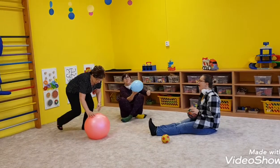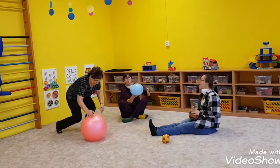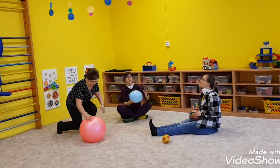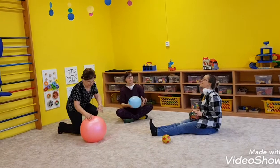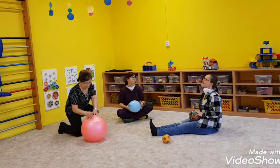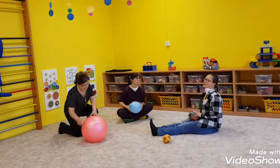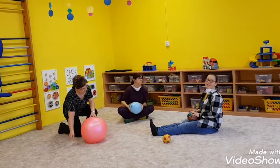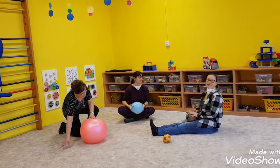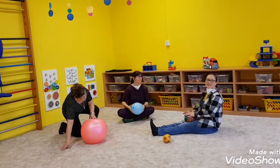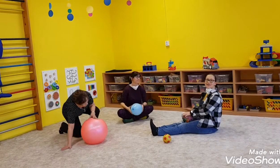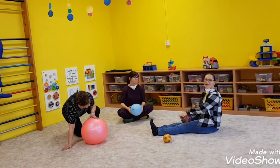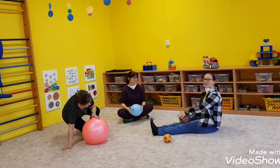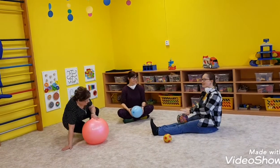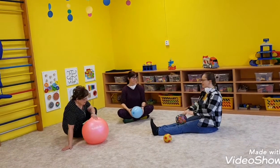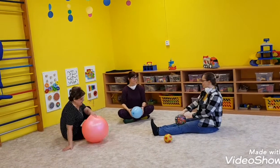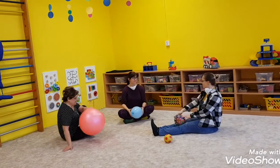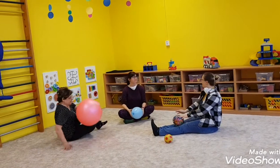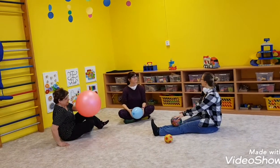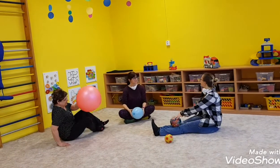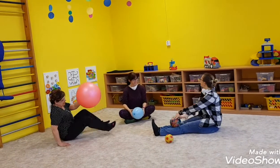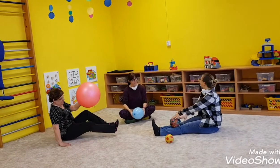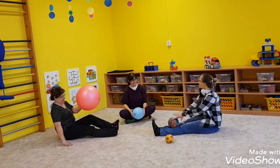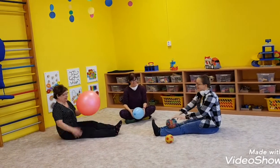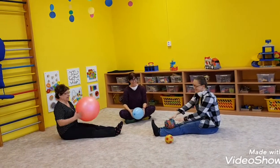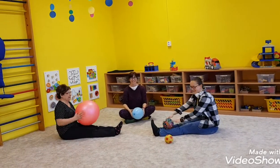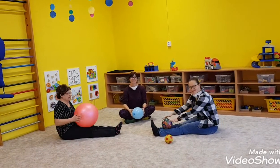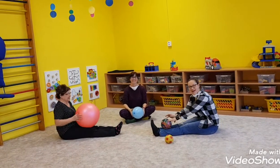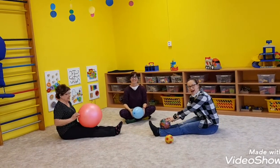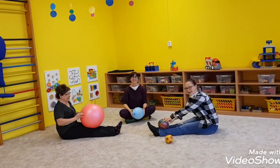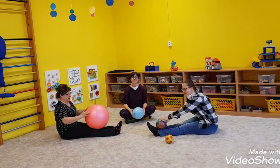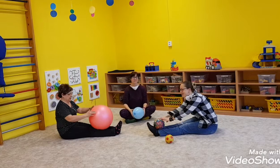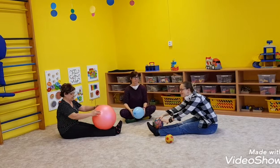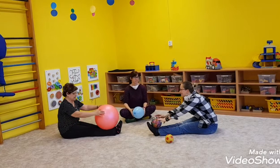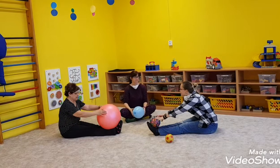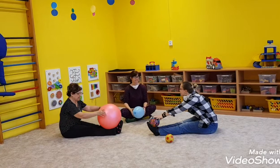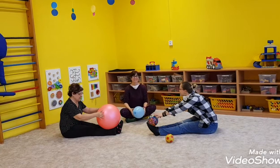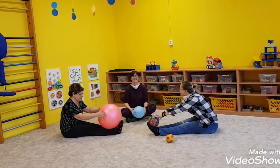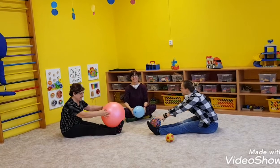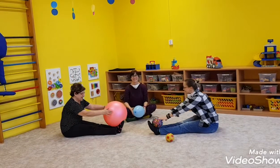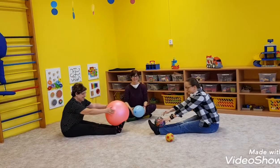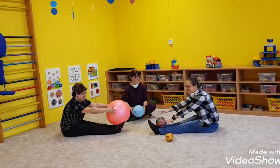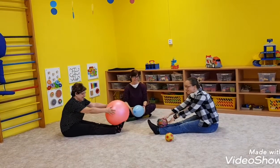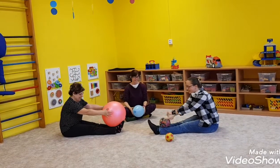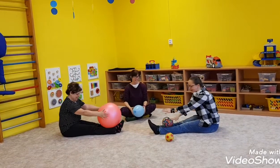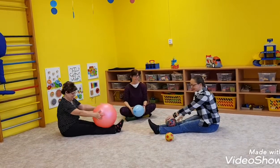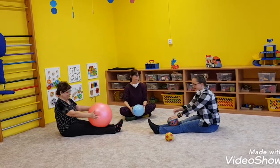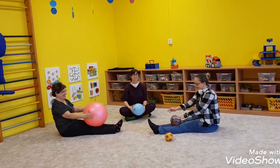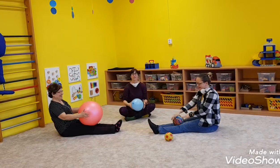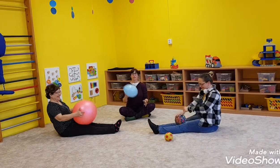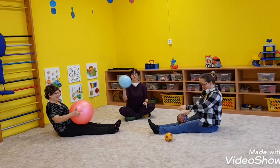Tak. A tak si promasírujeme. Začneme masírováním. A promasírujeme si nohy.